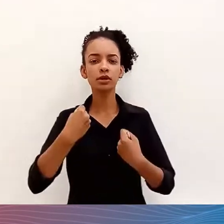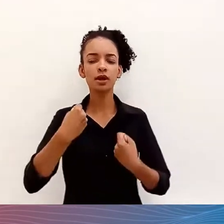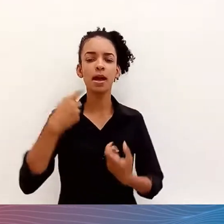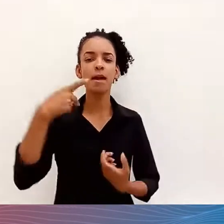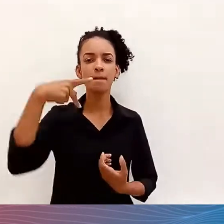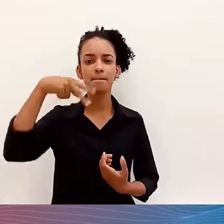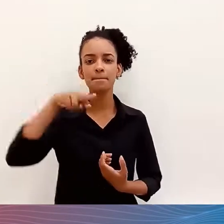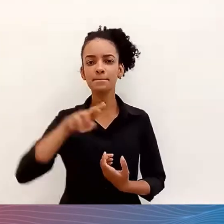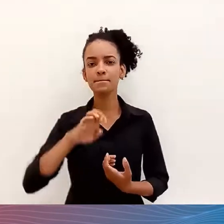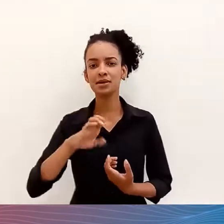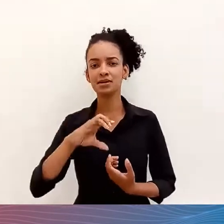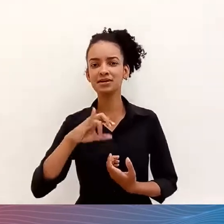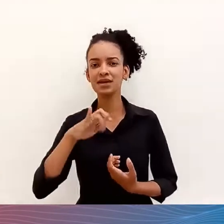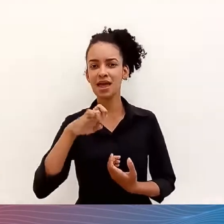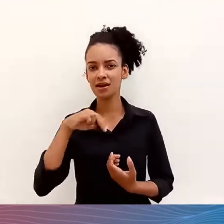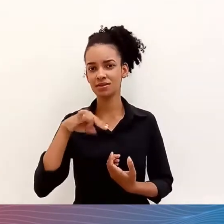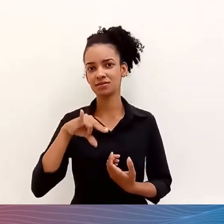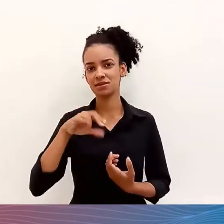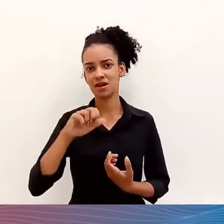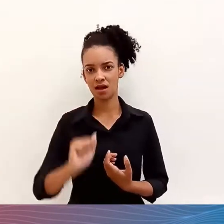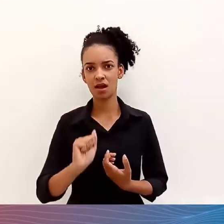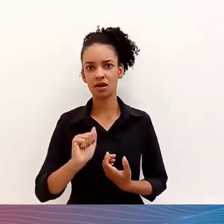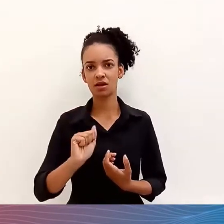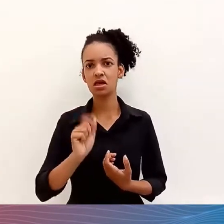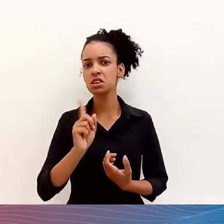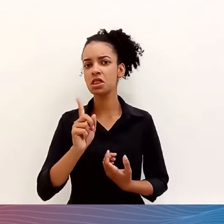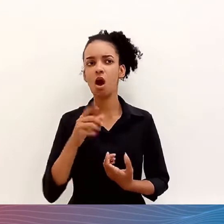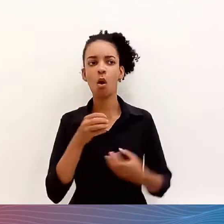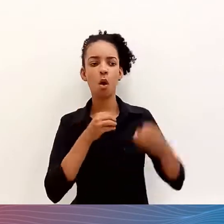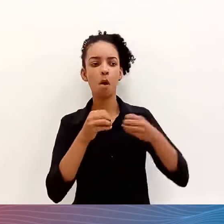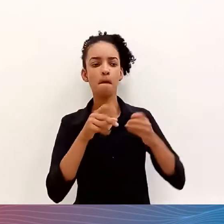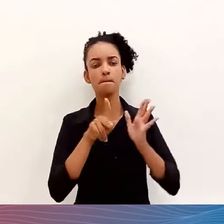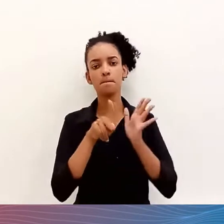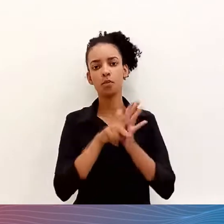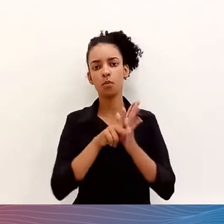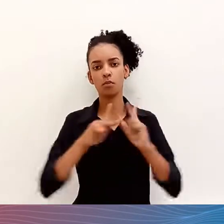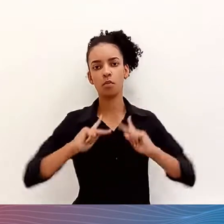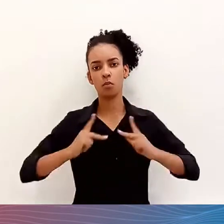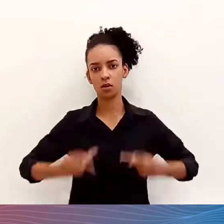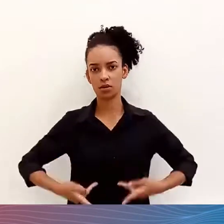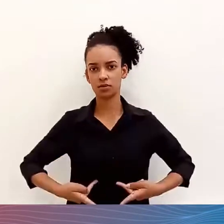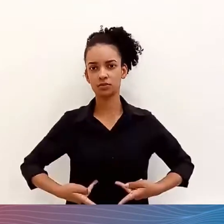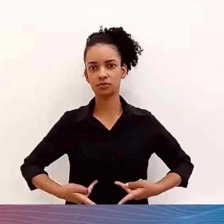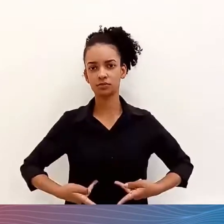mal? Aí nós entendemos, irmãos, é pela fé.